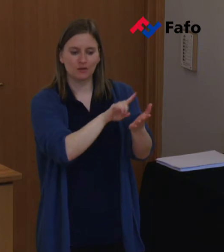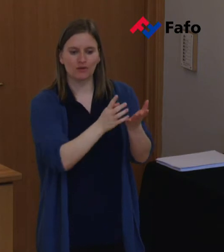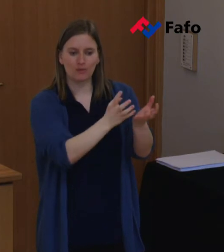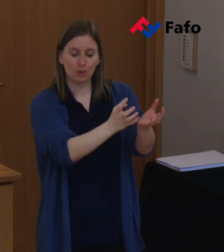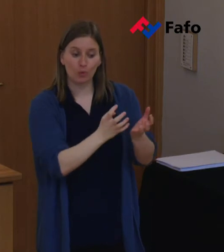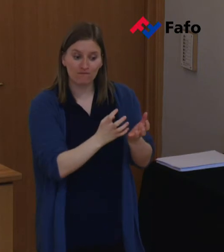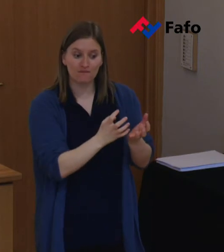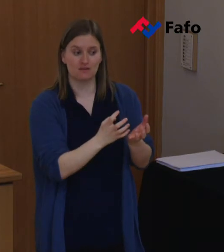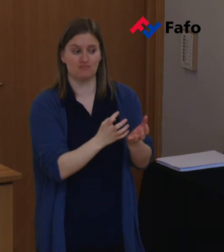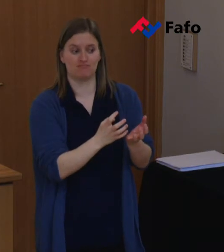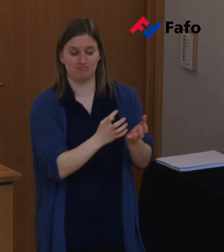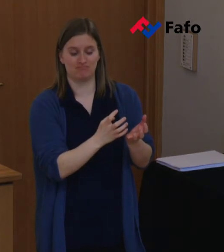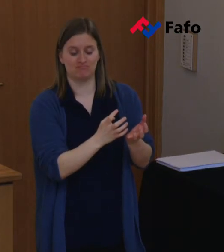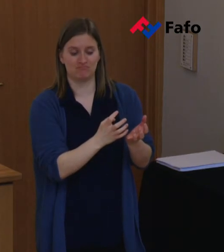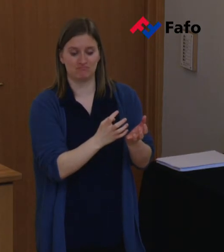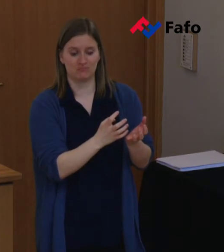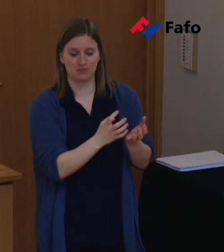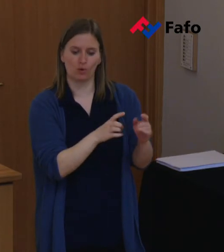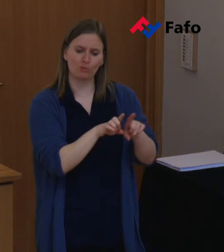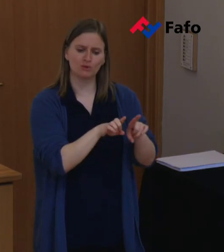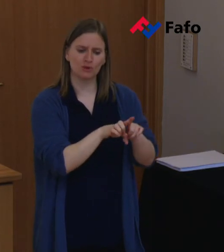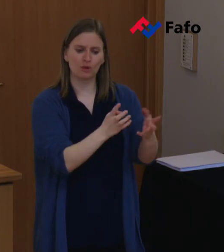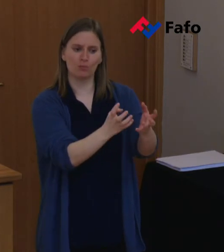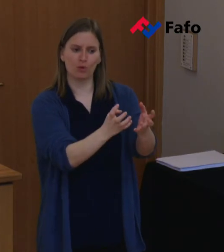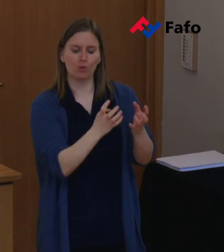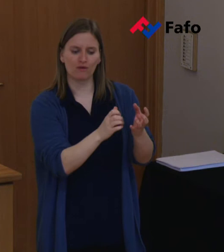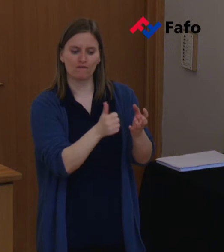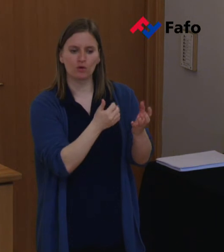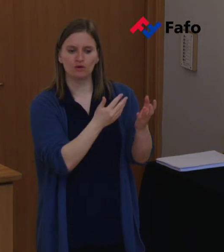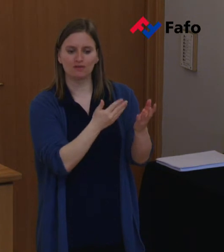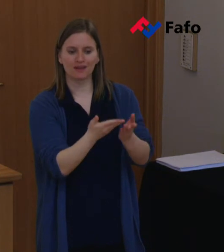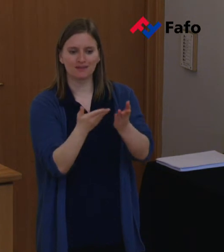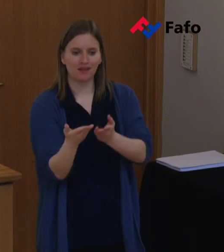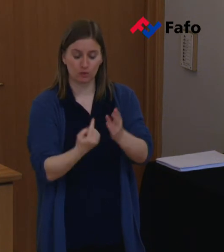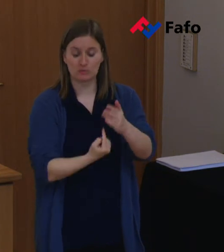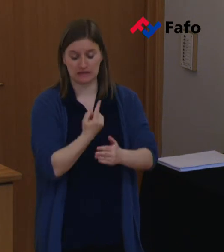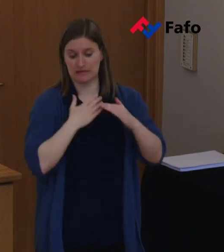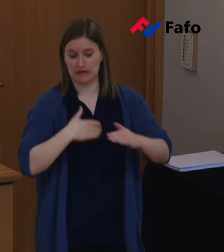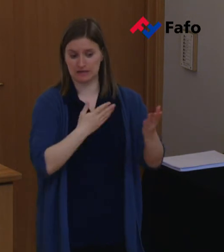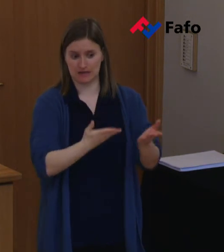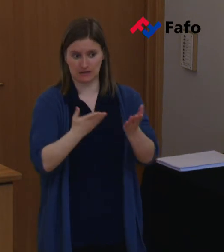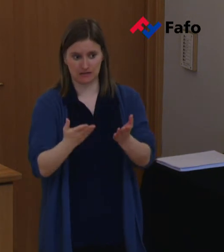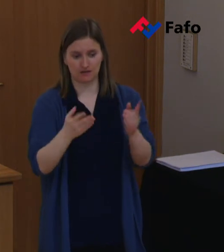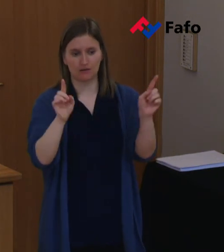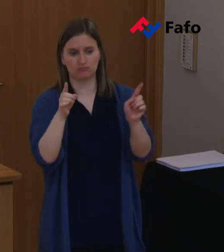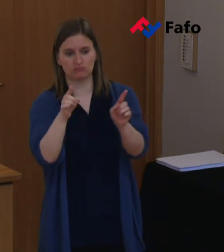så vil også behovet for tjenester, også spesialisthelsetjenester,